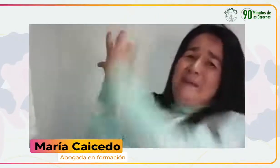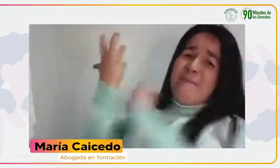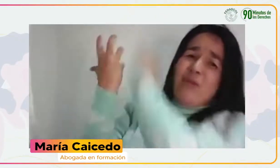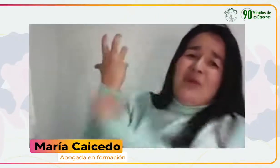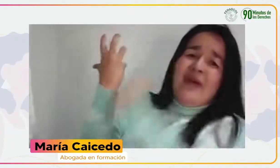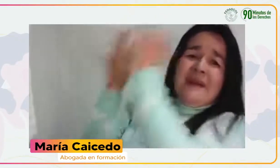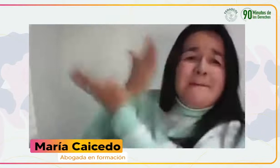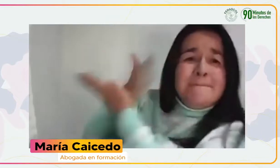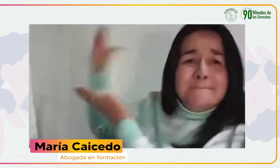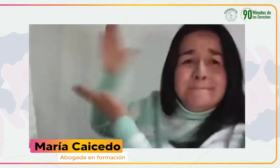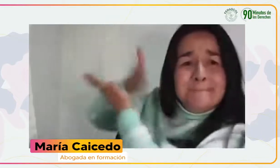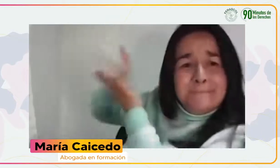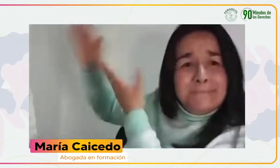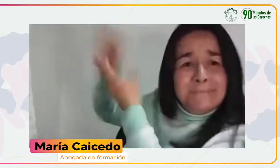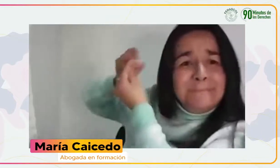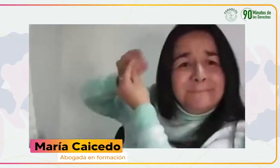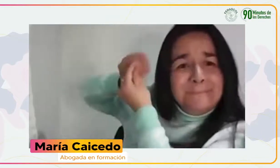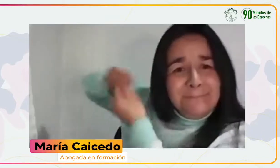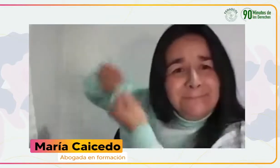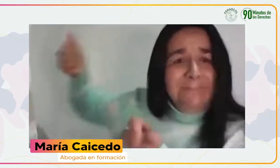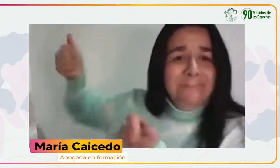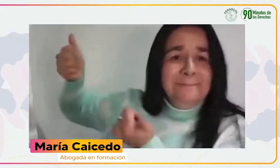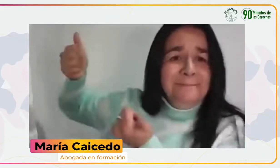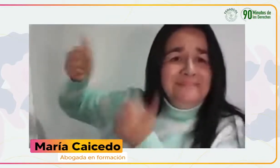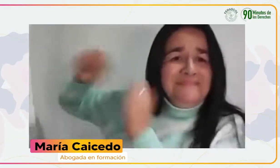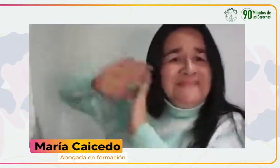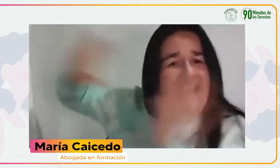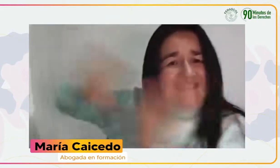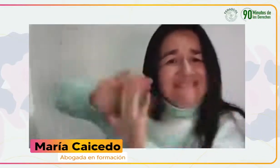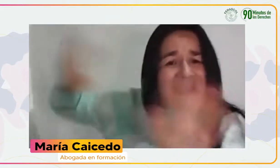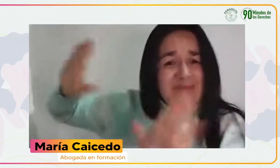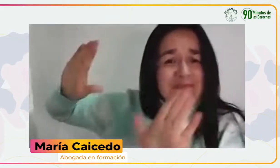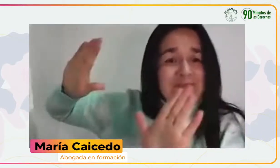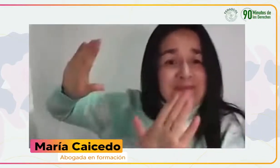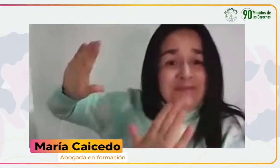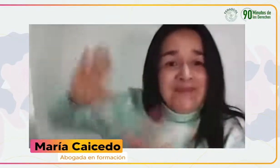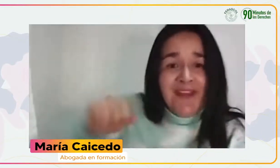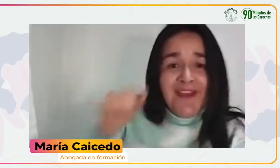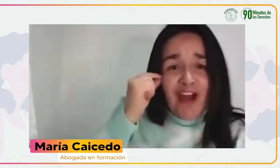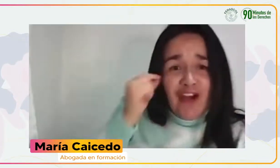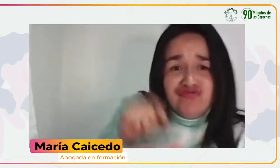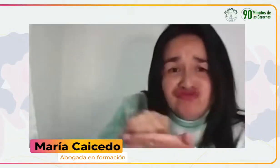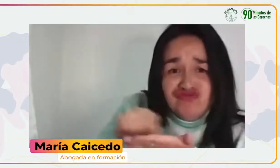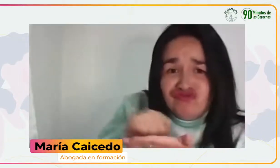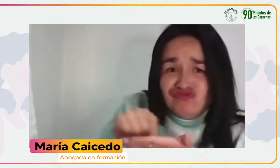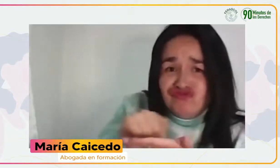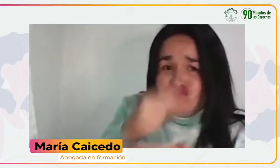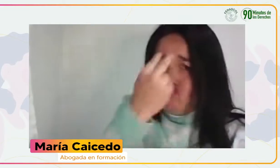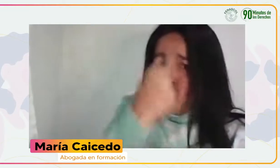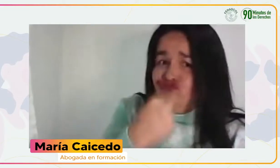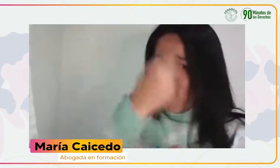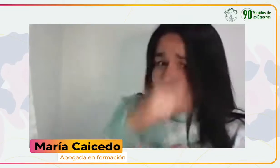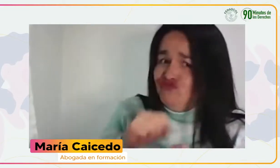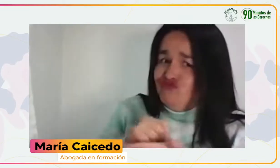no más, ya evolucionemos lo que ya fue, fue y quitémoslo de ahí. Por favor,